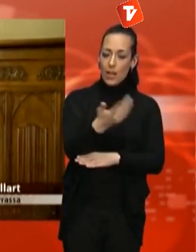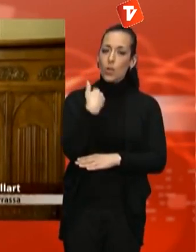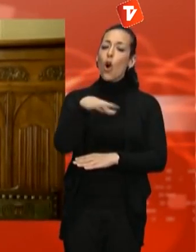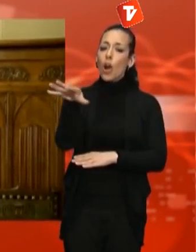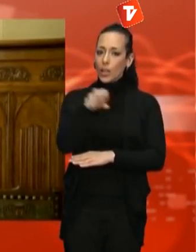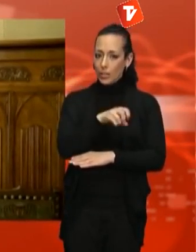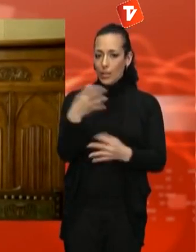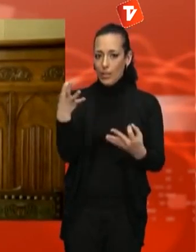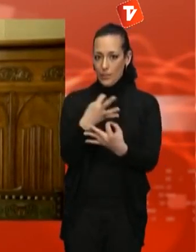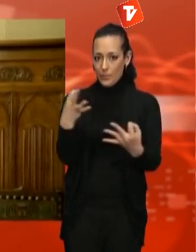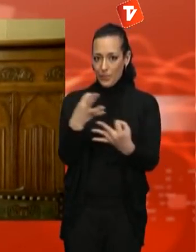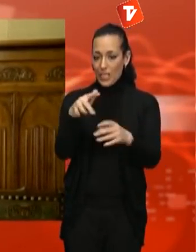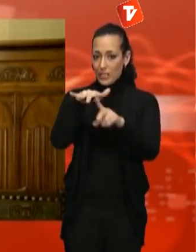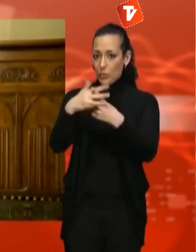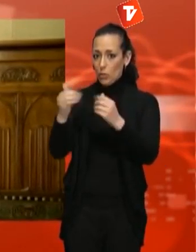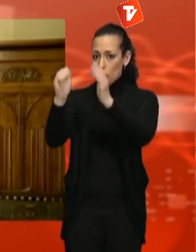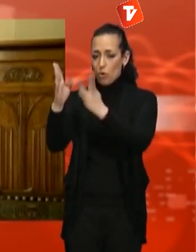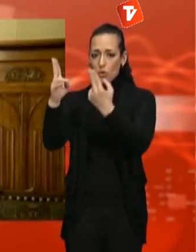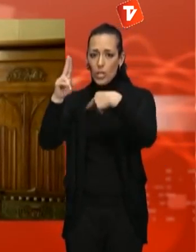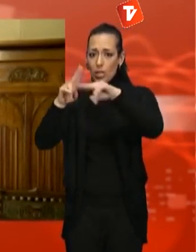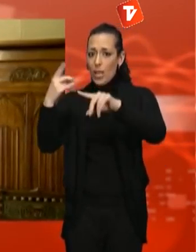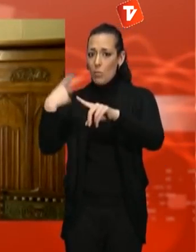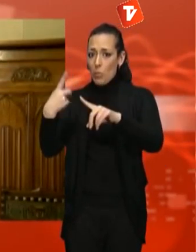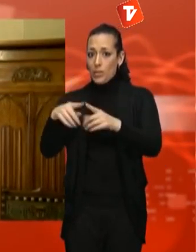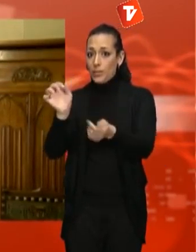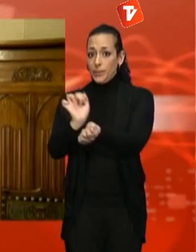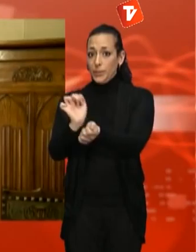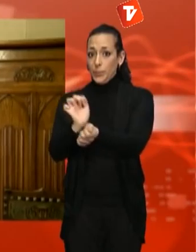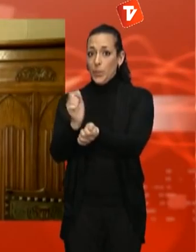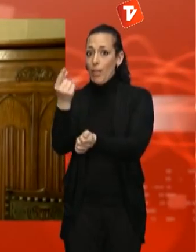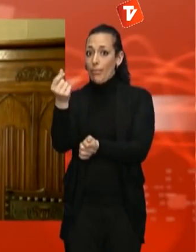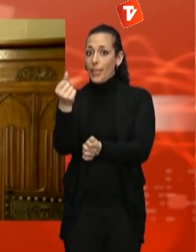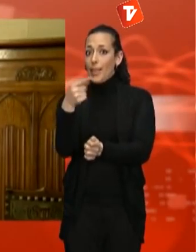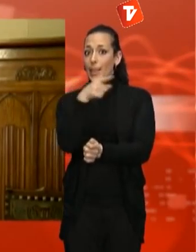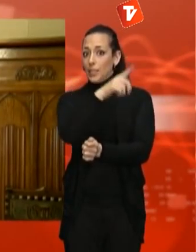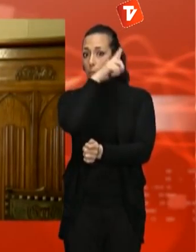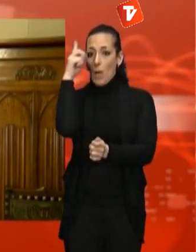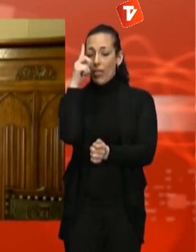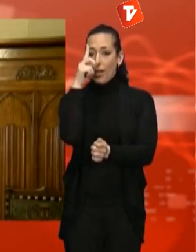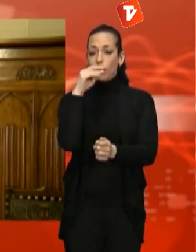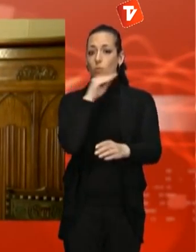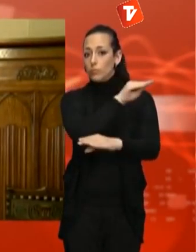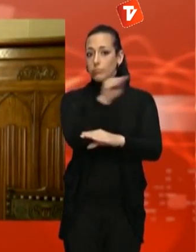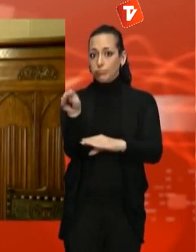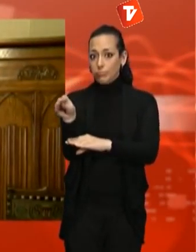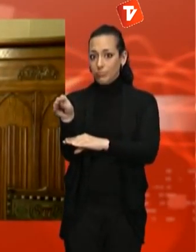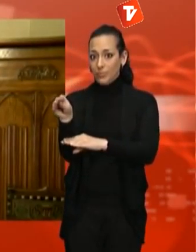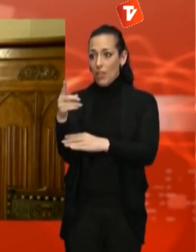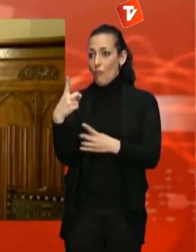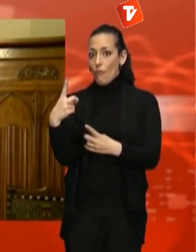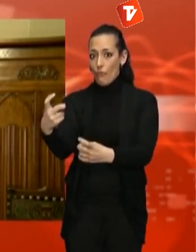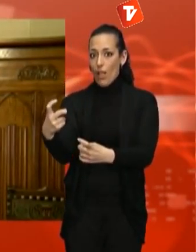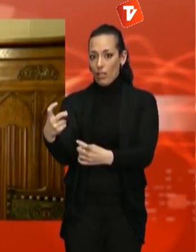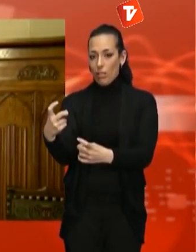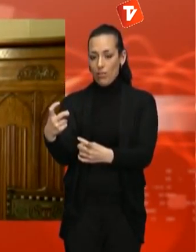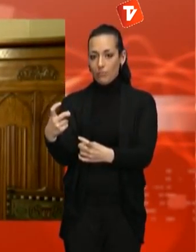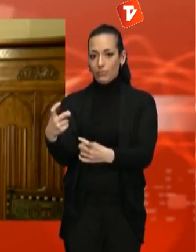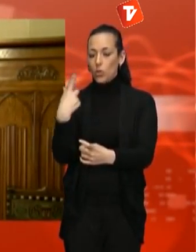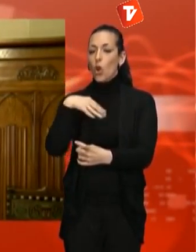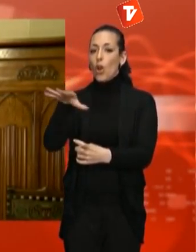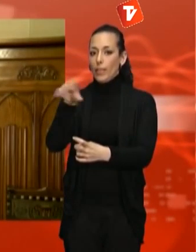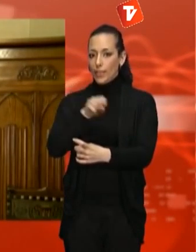perjudicant els ajuntaments, que són els que estem fent polítiques més a prop de la gent, i en aquest sentit he ofert un front comú amb els principals ajuntaments del país per anar junts a Madrid i perquè a